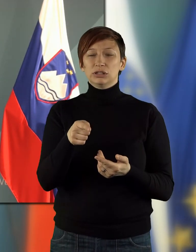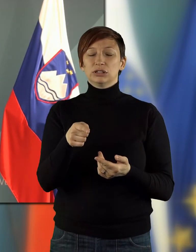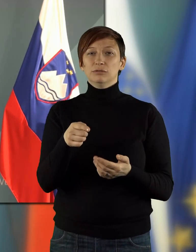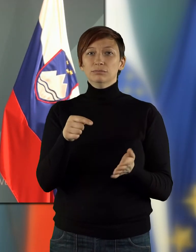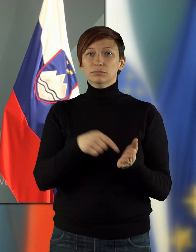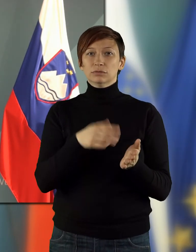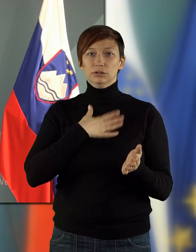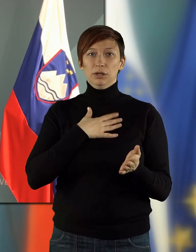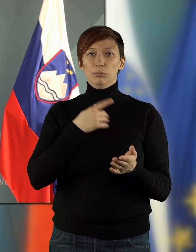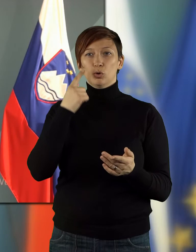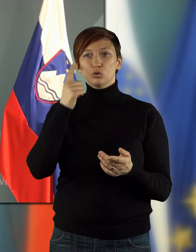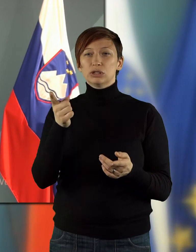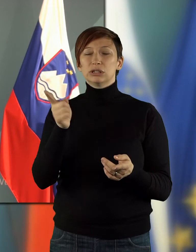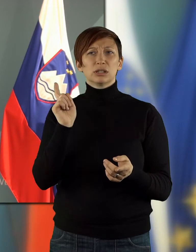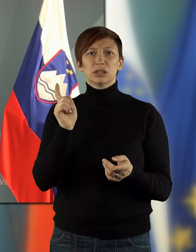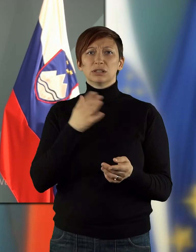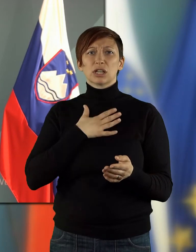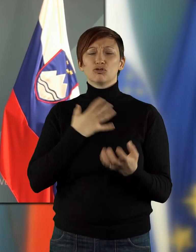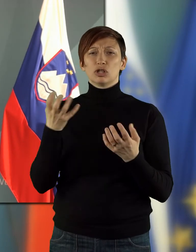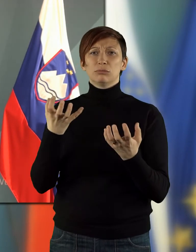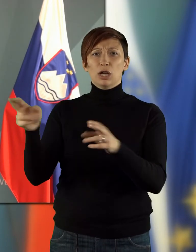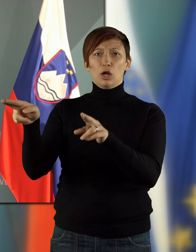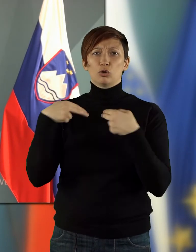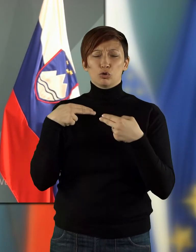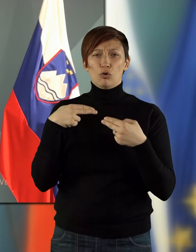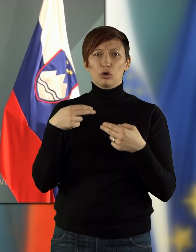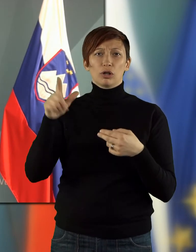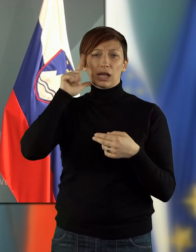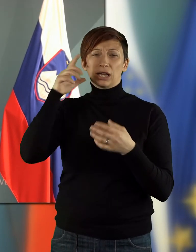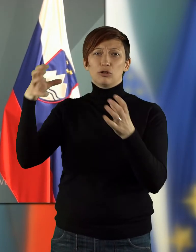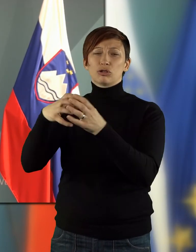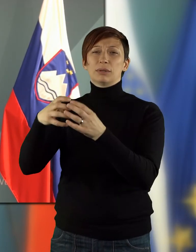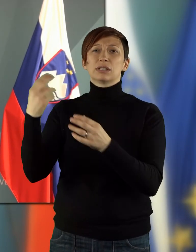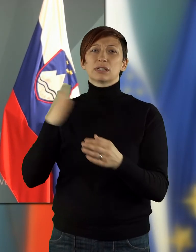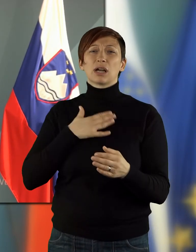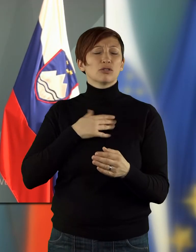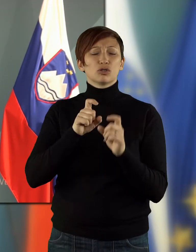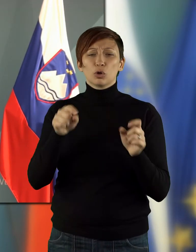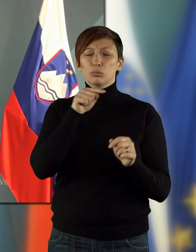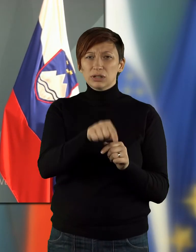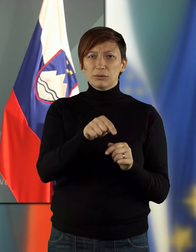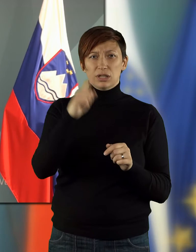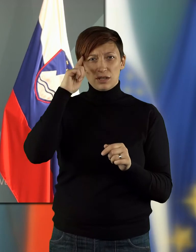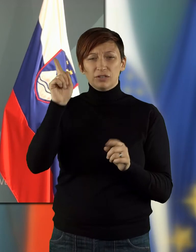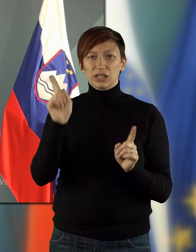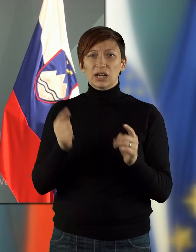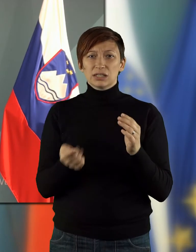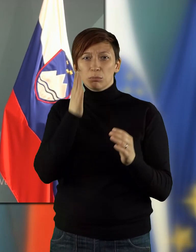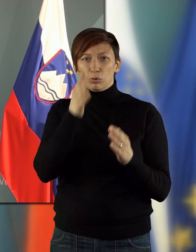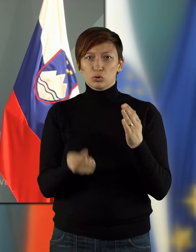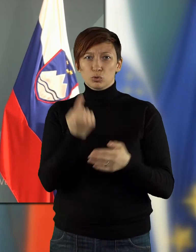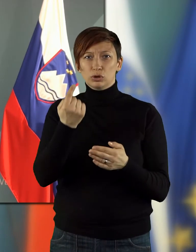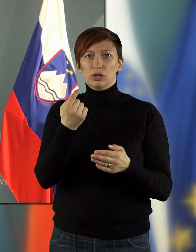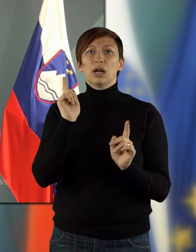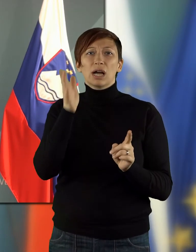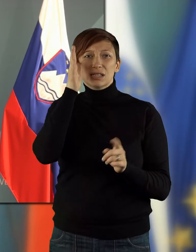to je tisto, kar je pravzaprav tudi moj očitek in zakaj želim dobiti odgovor od generalštaba slovenske vojske, zakaj so se kljub temu, da so vedeli,